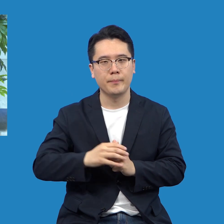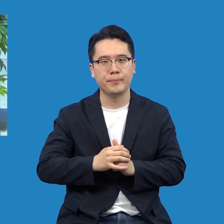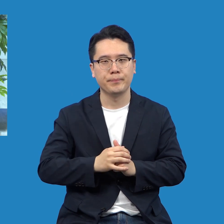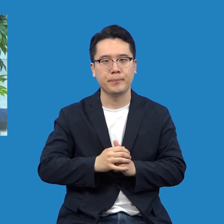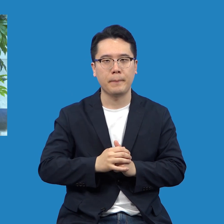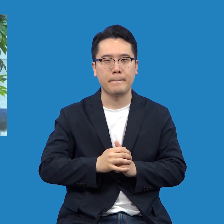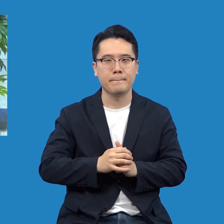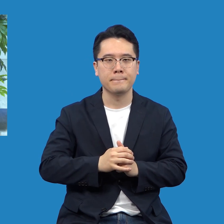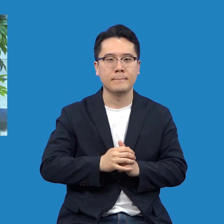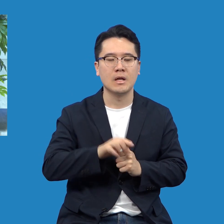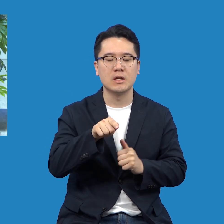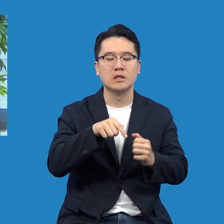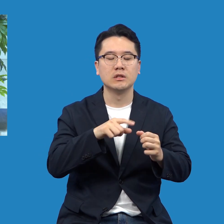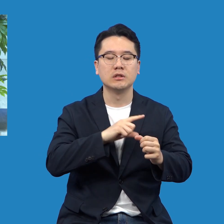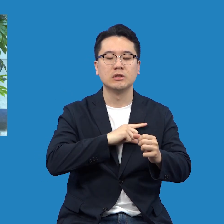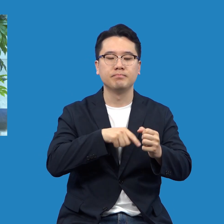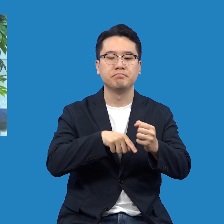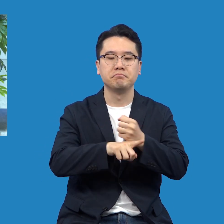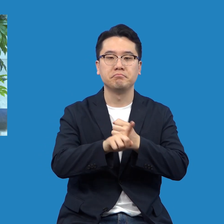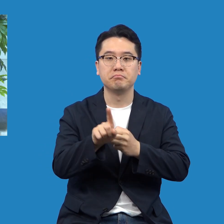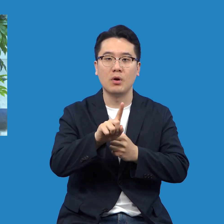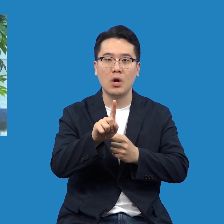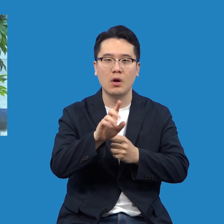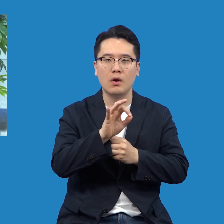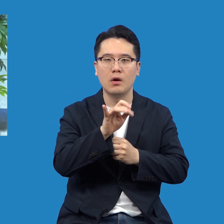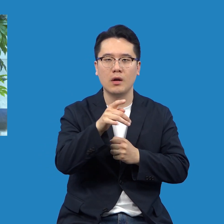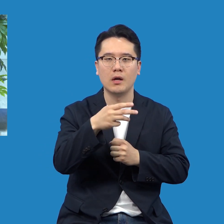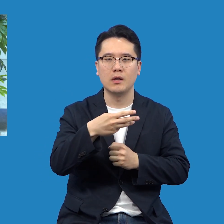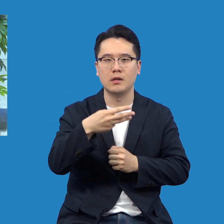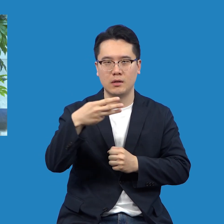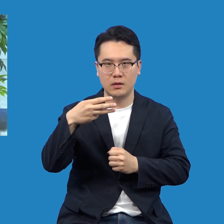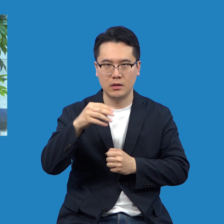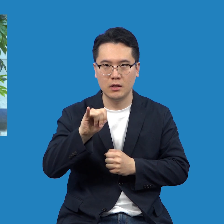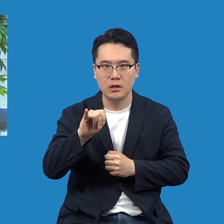이름은 엘리는 나의 하나님은